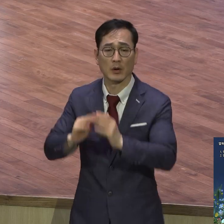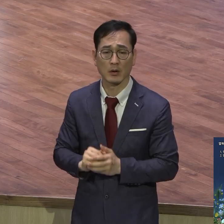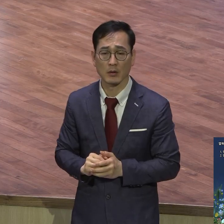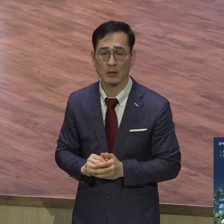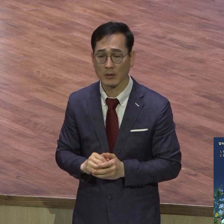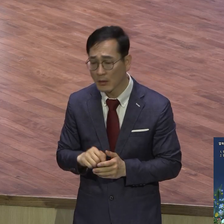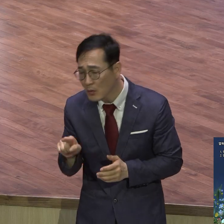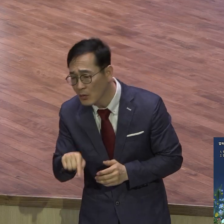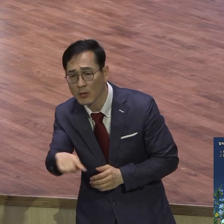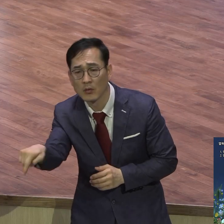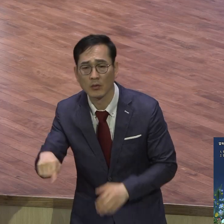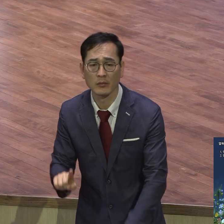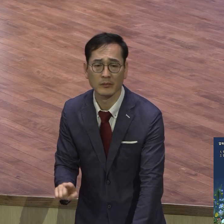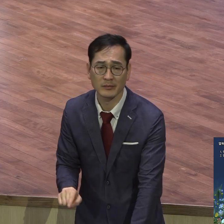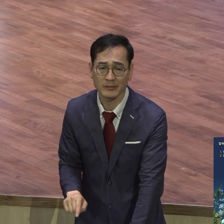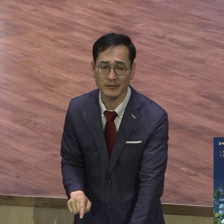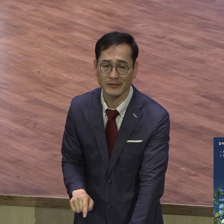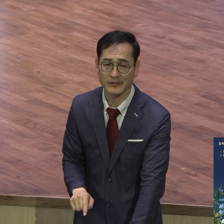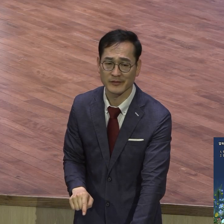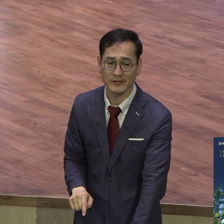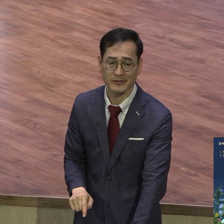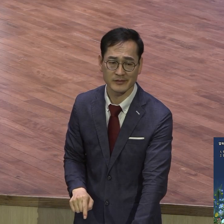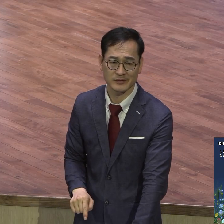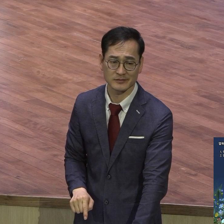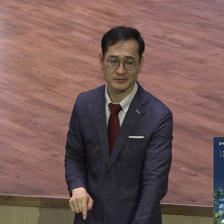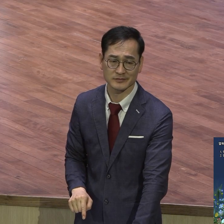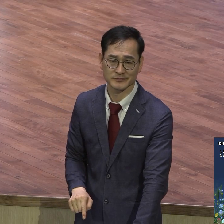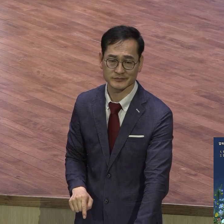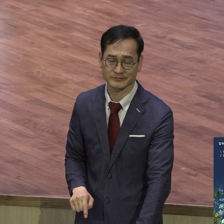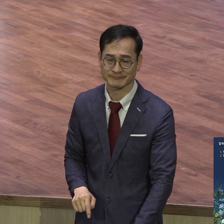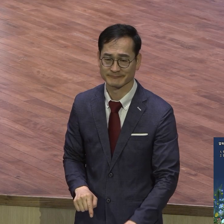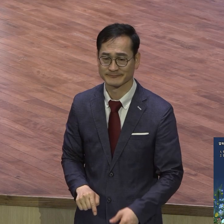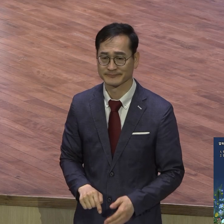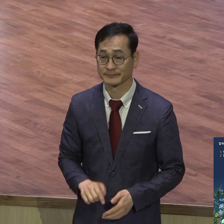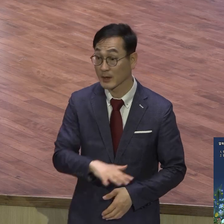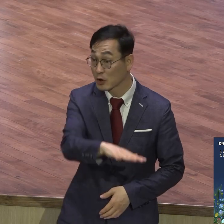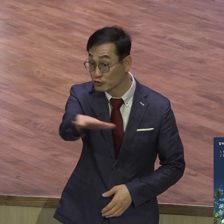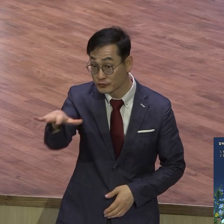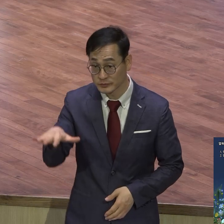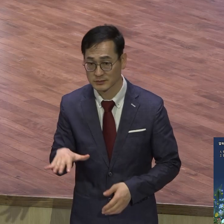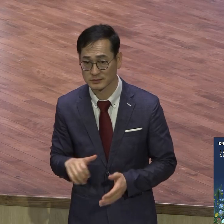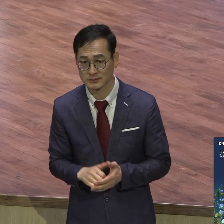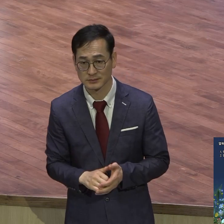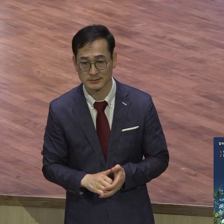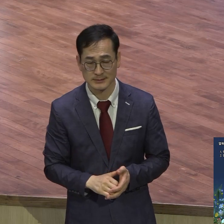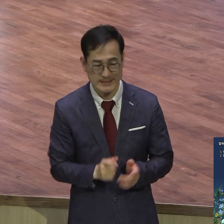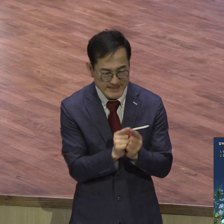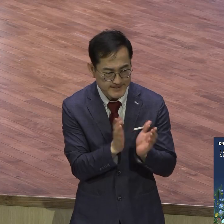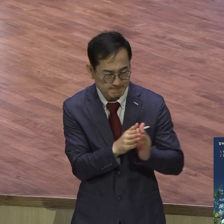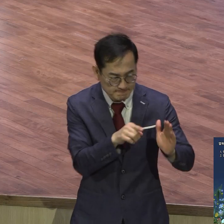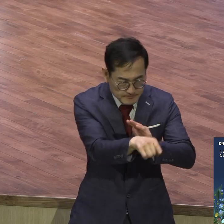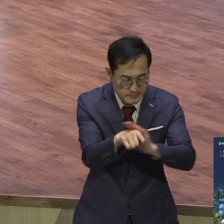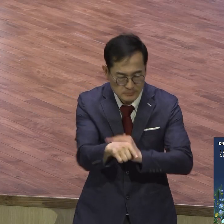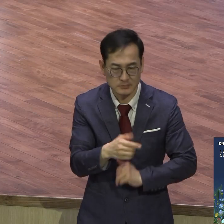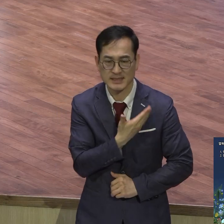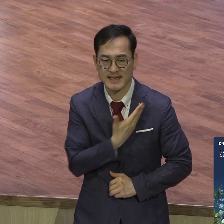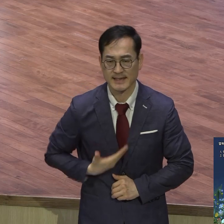이렇게 우리 단체는요 현장 전도 제자 키우는 교회에요